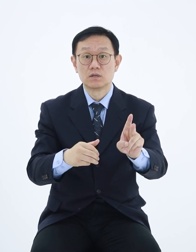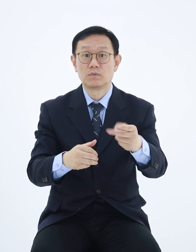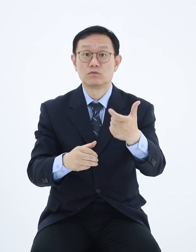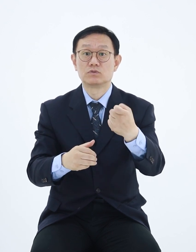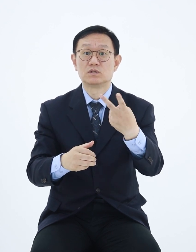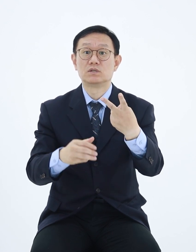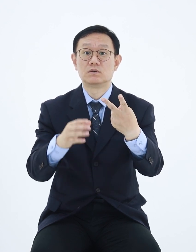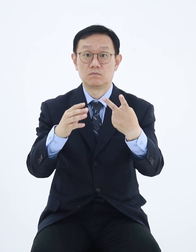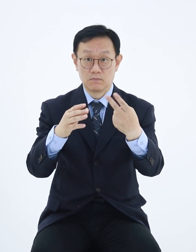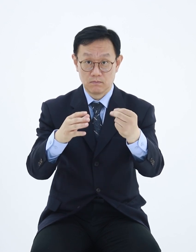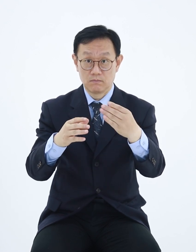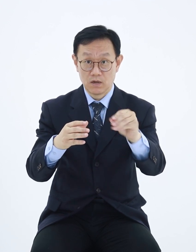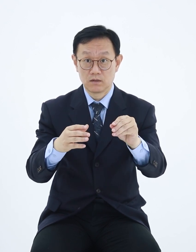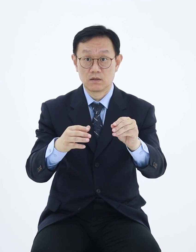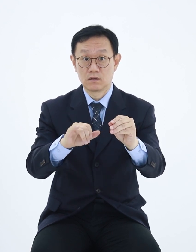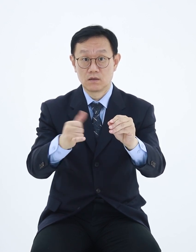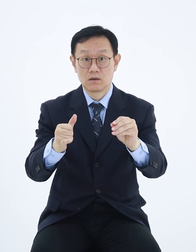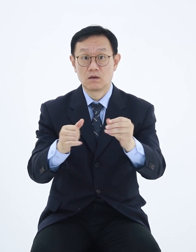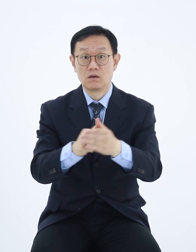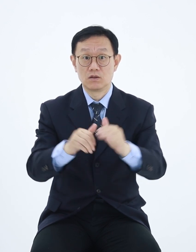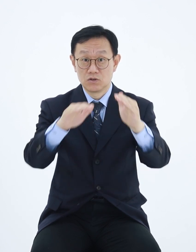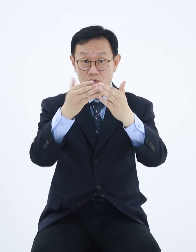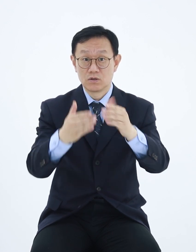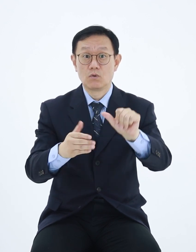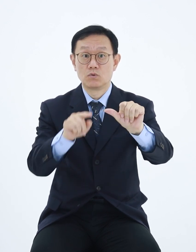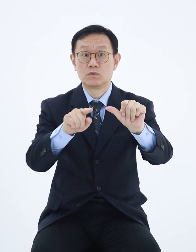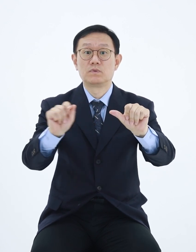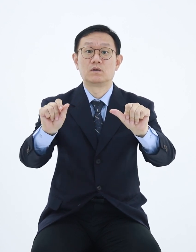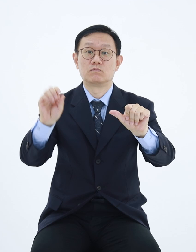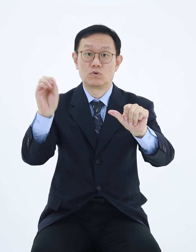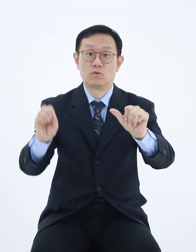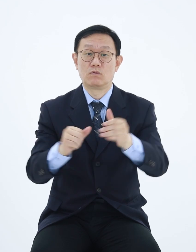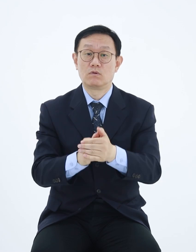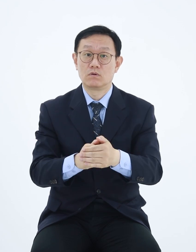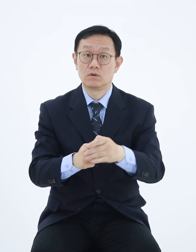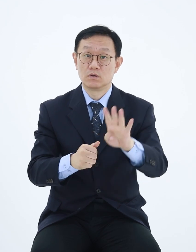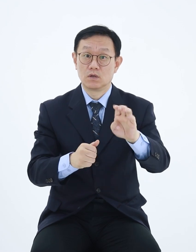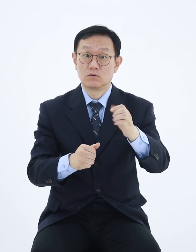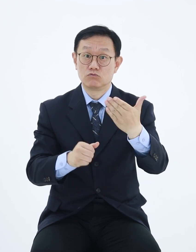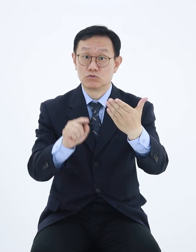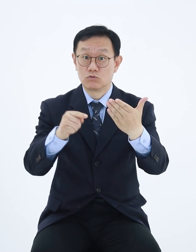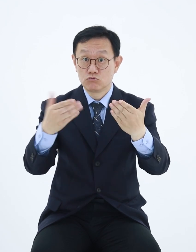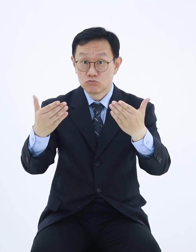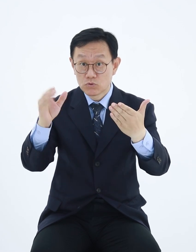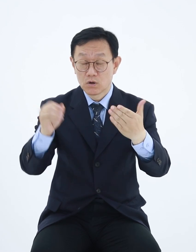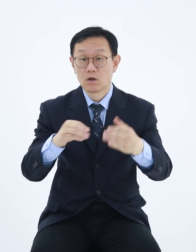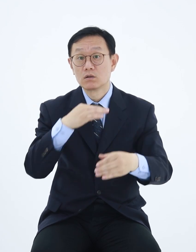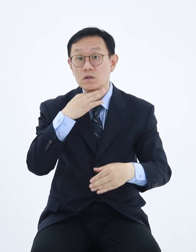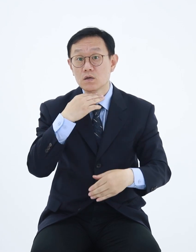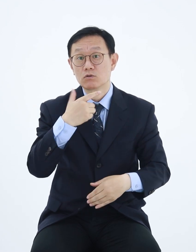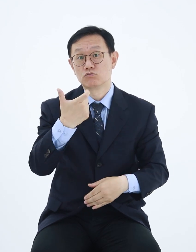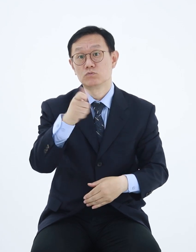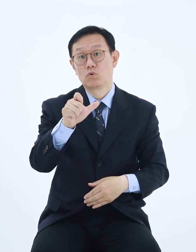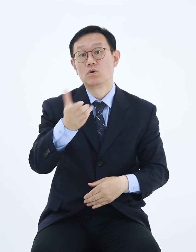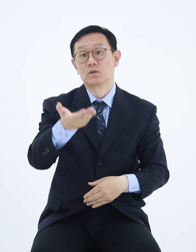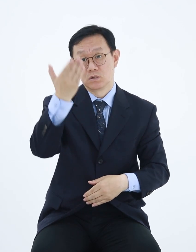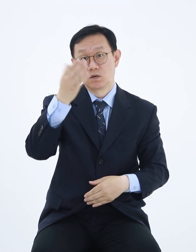명으로 전체 인구의 5.1%입니다. 그중 49.9%가 65세 이상 노인이고 1인